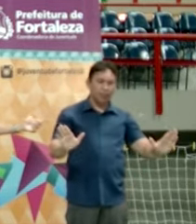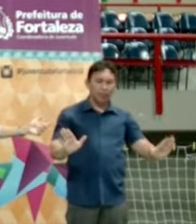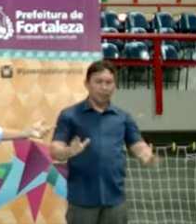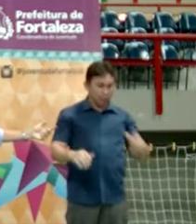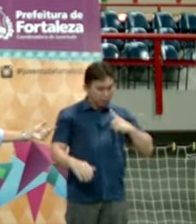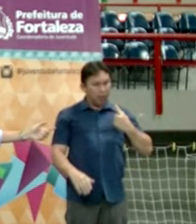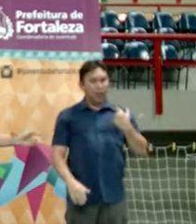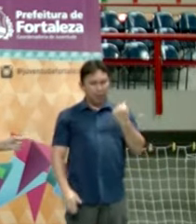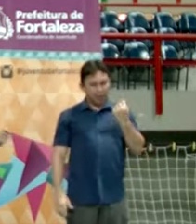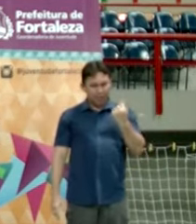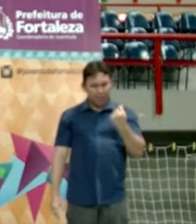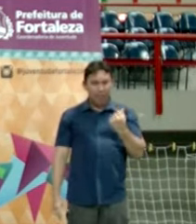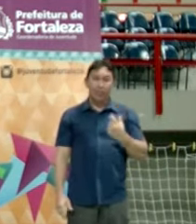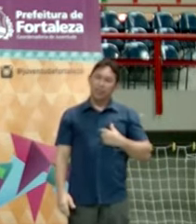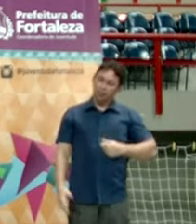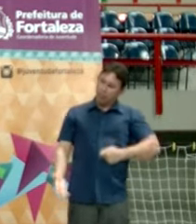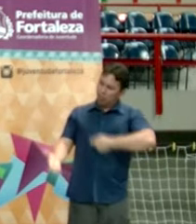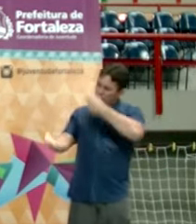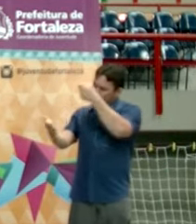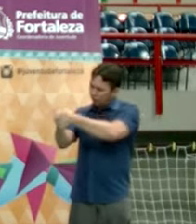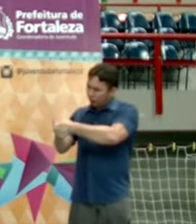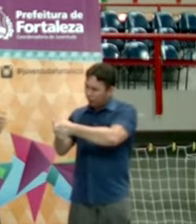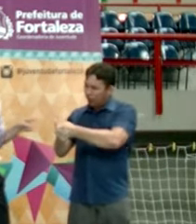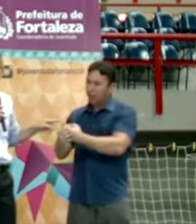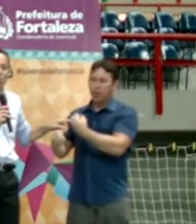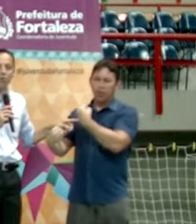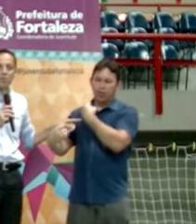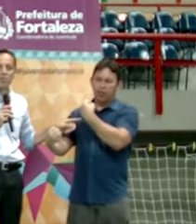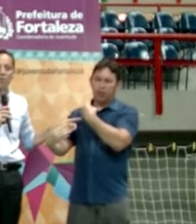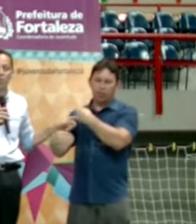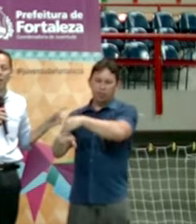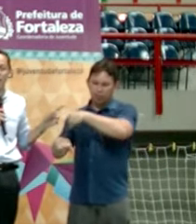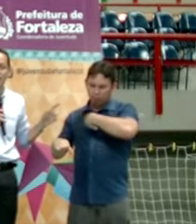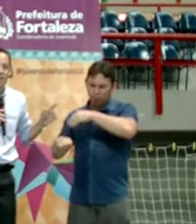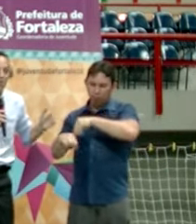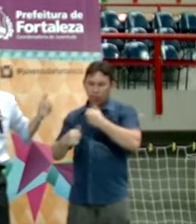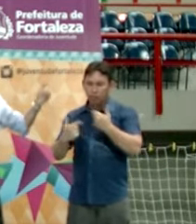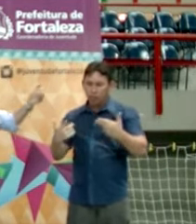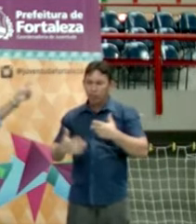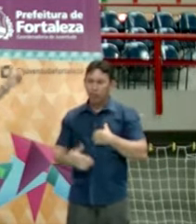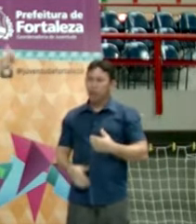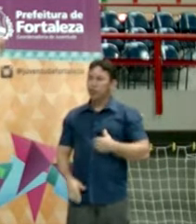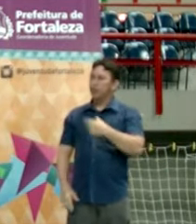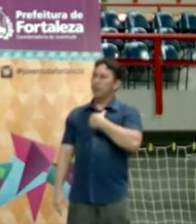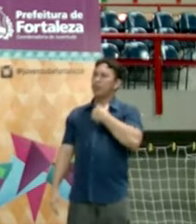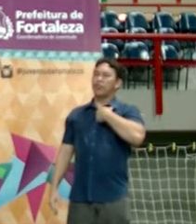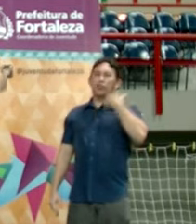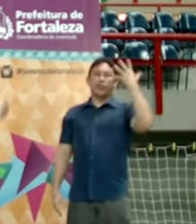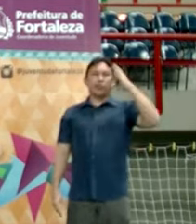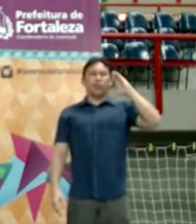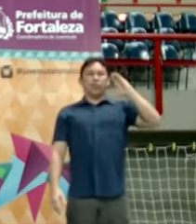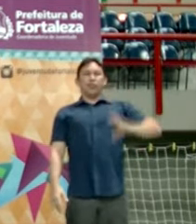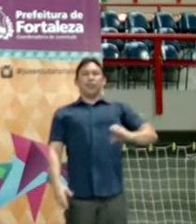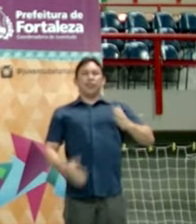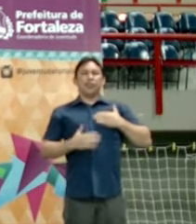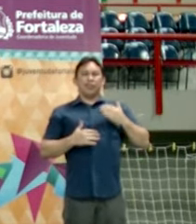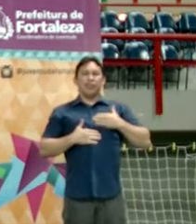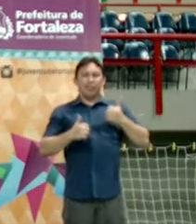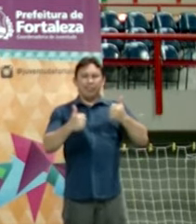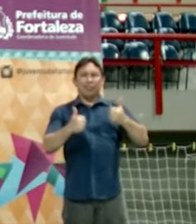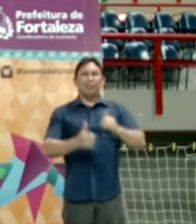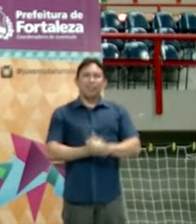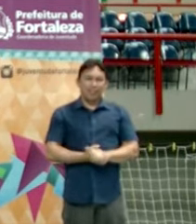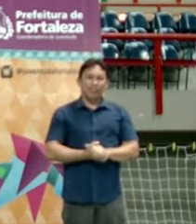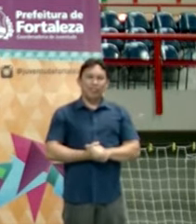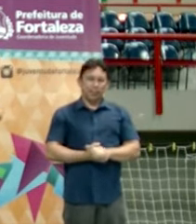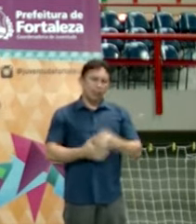ele tem dinheiro, ele vai me pagar, eu vou repassar o conhecimento para ele, e ele vai se tornar